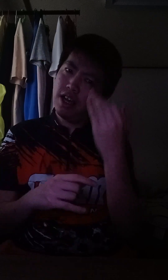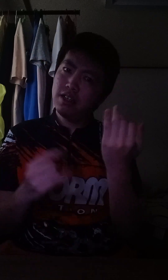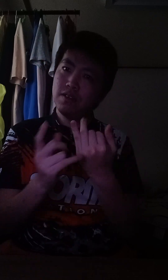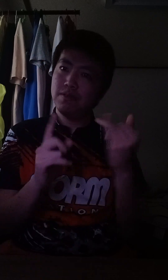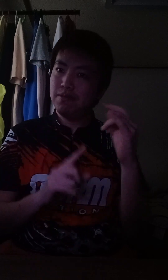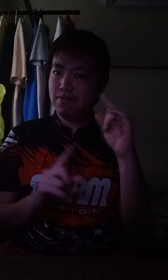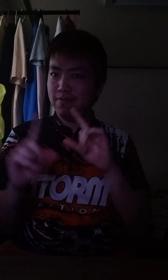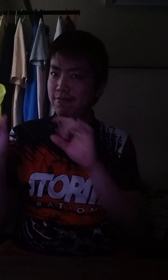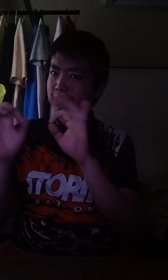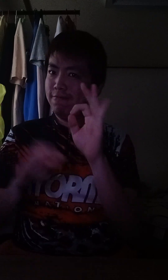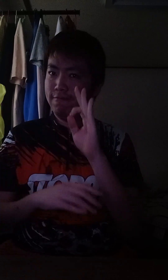느껴집니다.